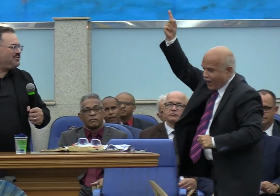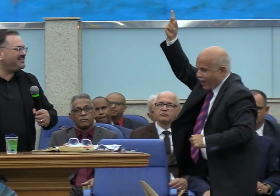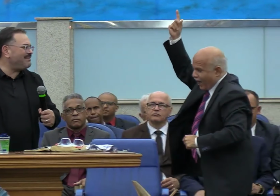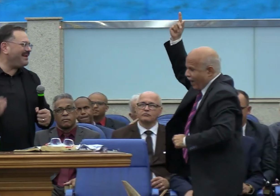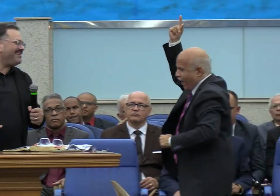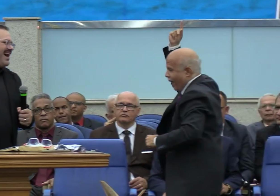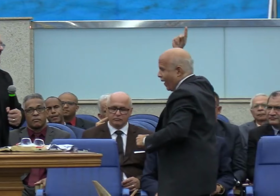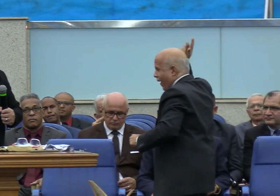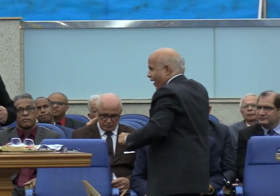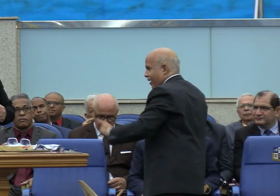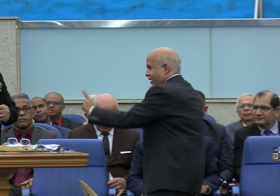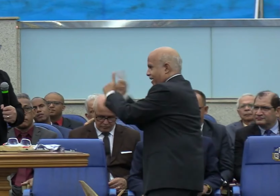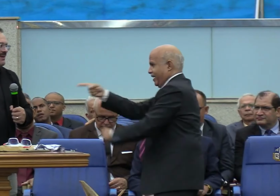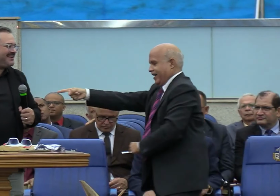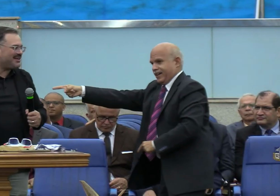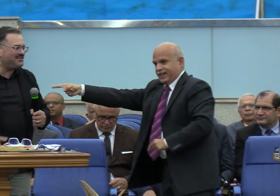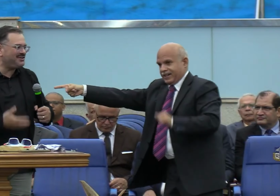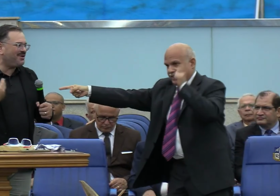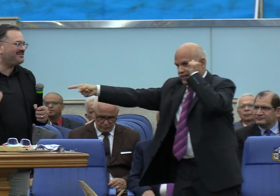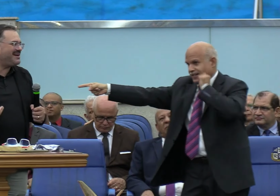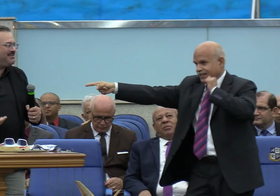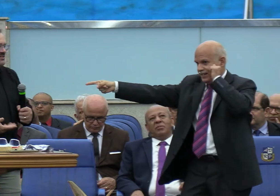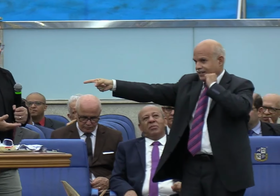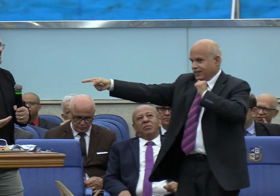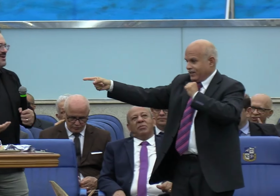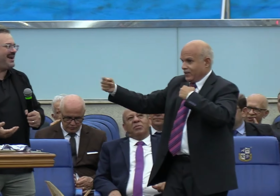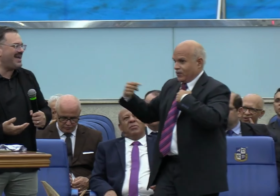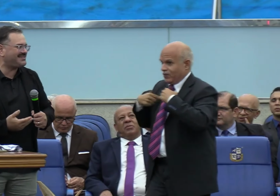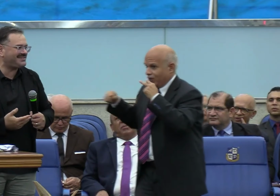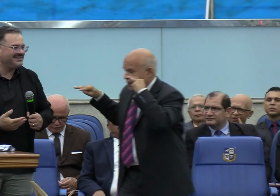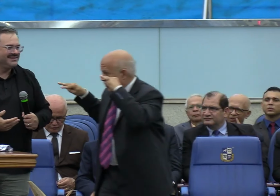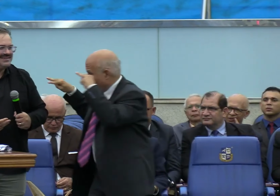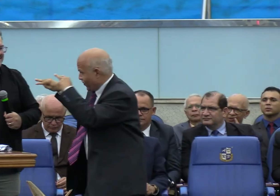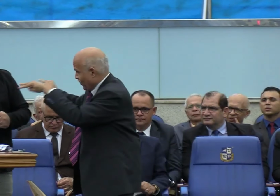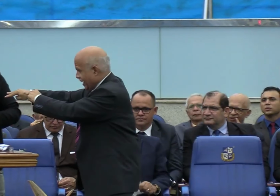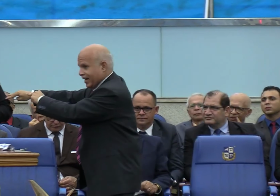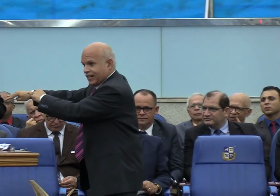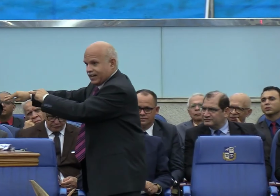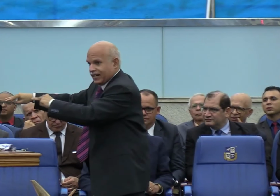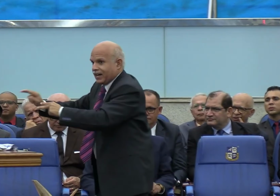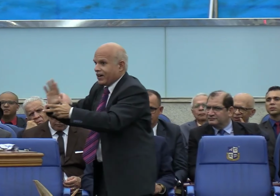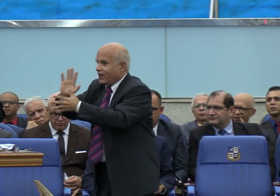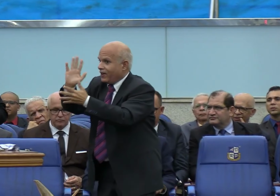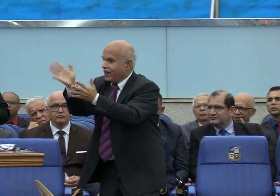Há muito tempo atrás nos encontramos, eu e o Alex.